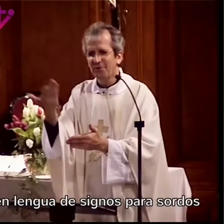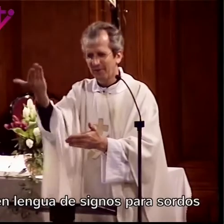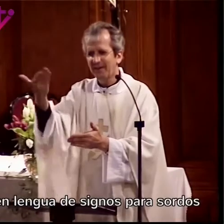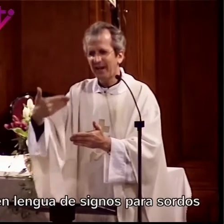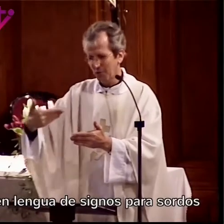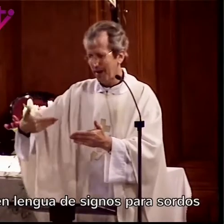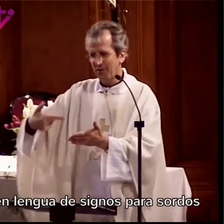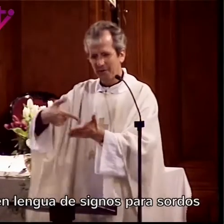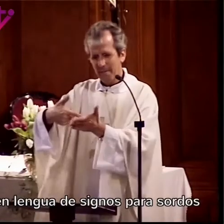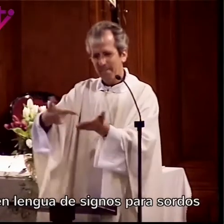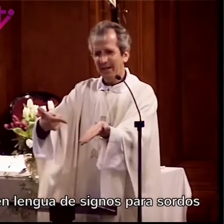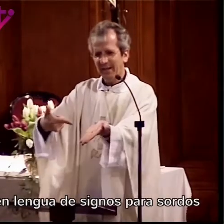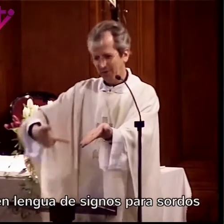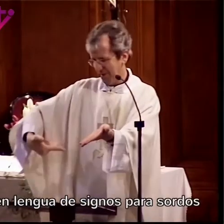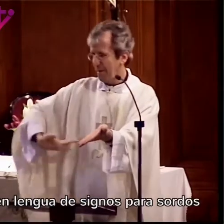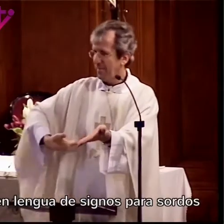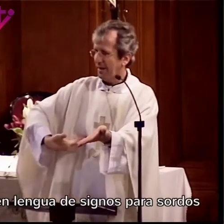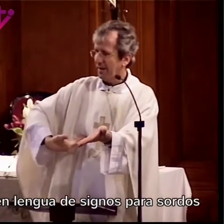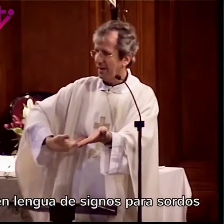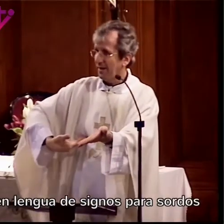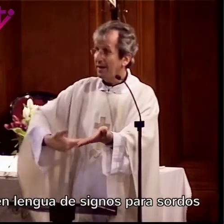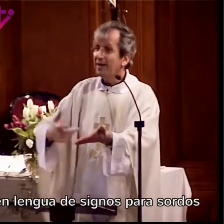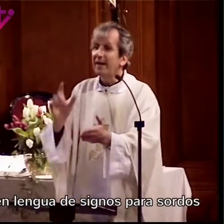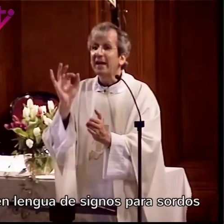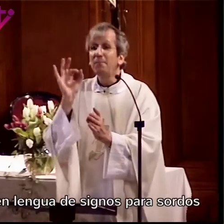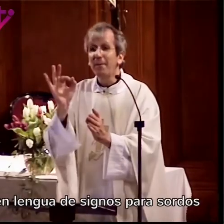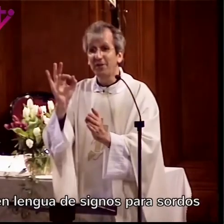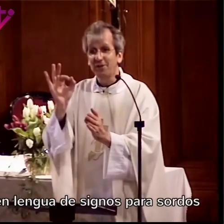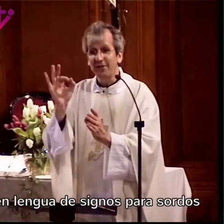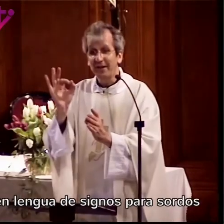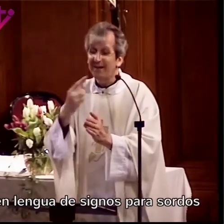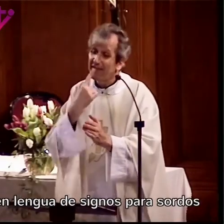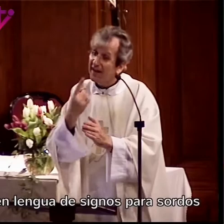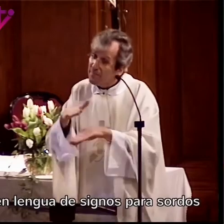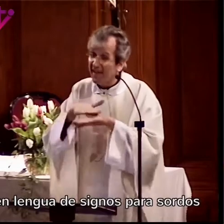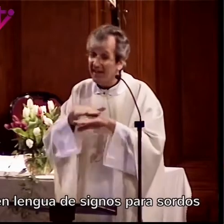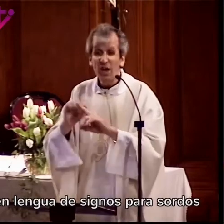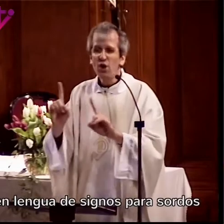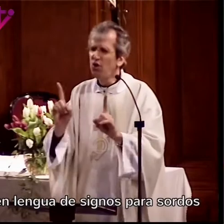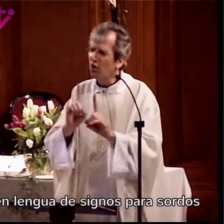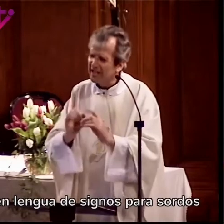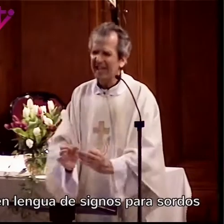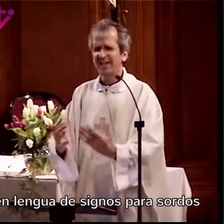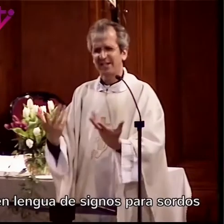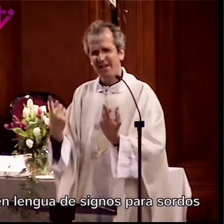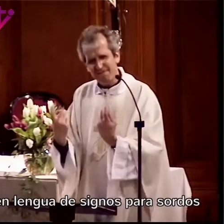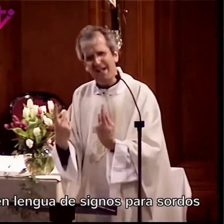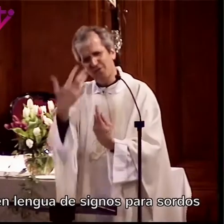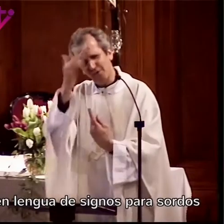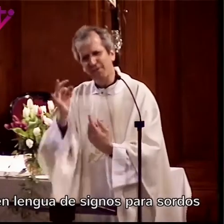trae tu mano mete el dedo mete y en aquel momento le invita a decir no seas falto de fe no